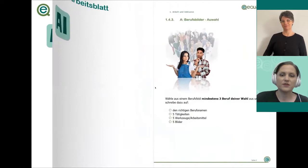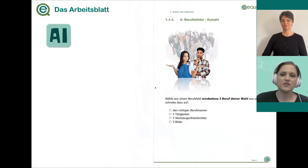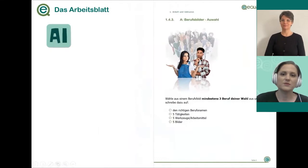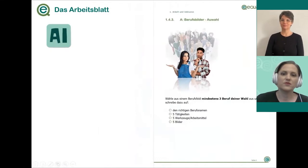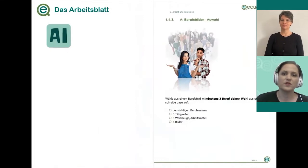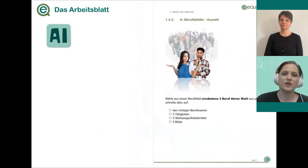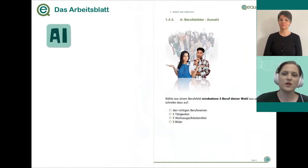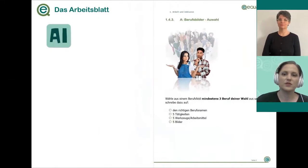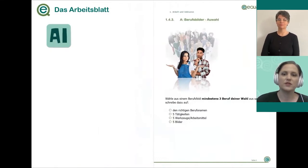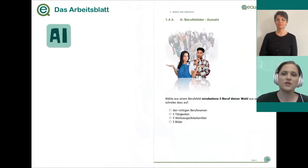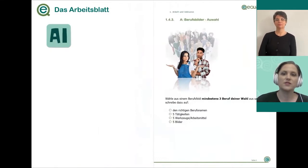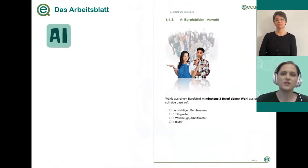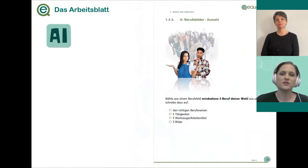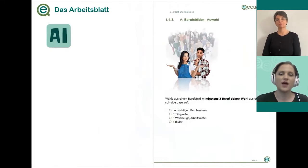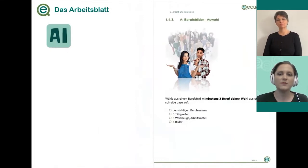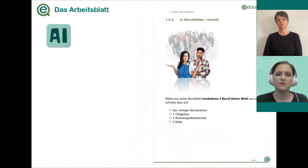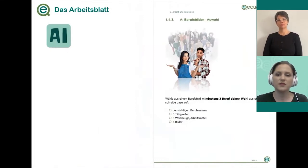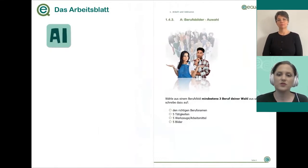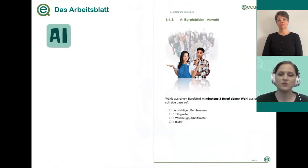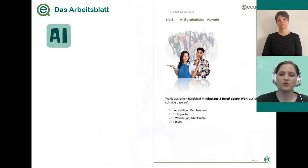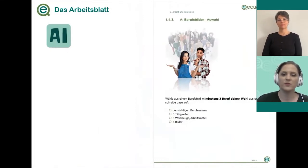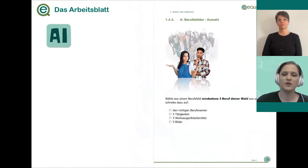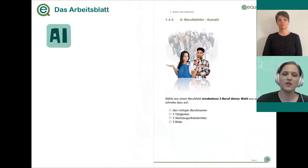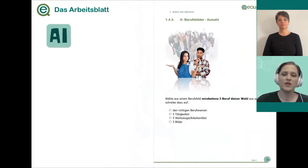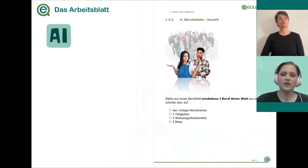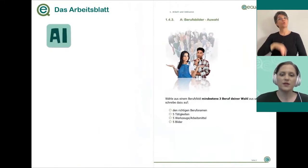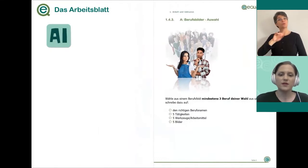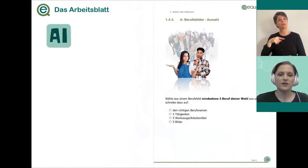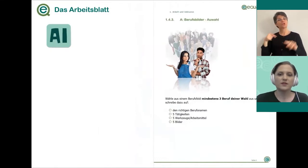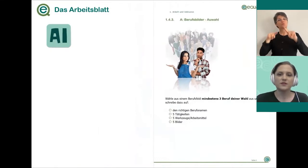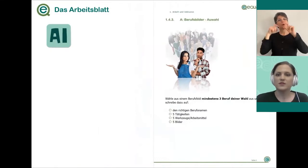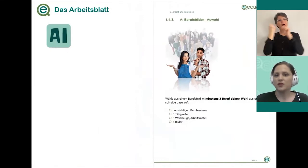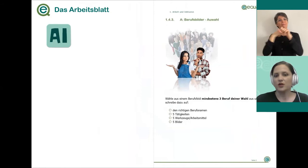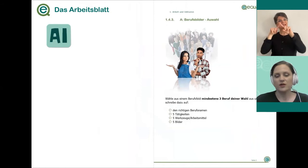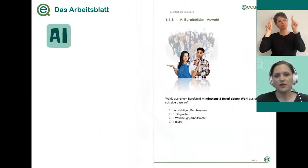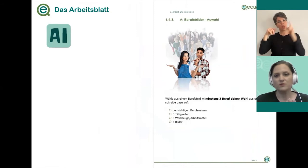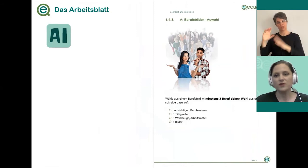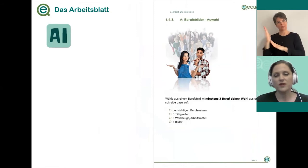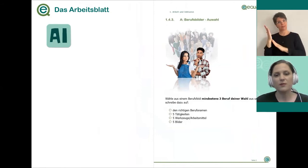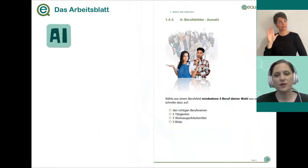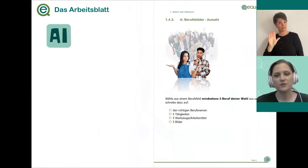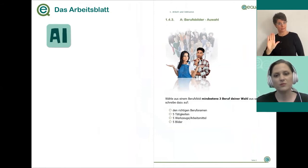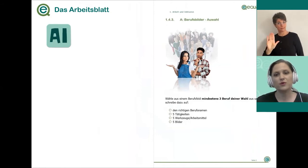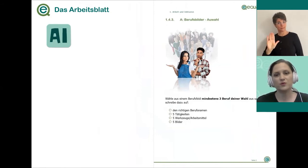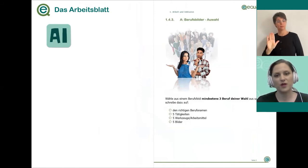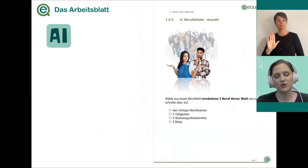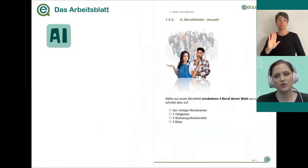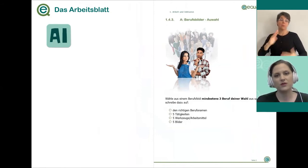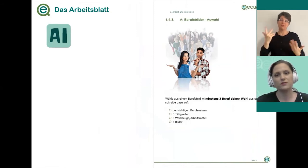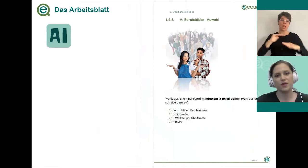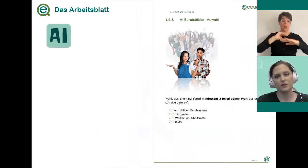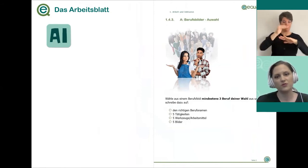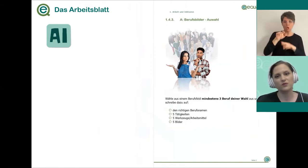Die Teilnehmenden selbst würden dann auch dieses Arbeitsblatt dazu bekommen, dass sie am Laptop oder